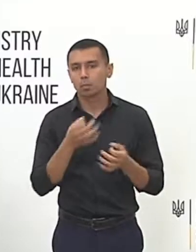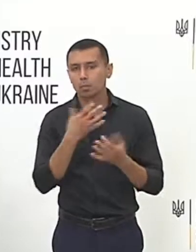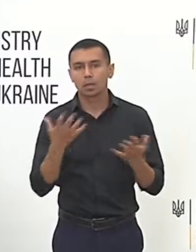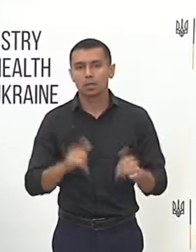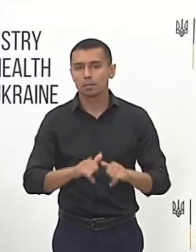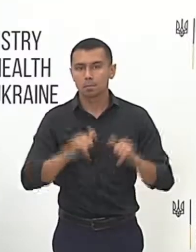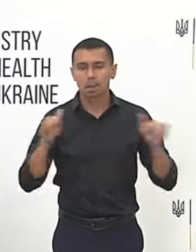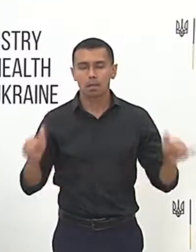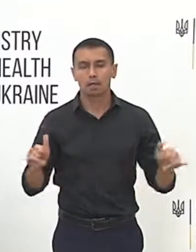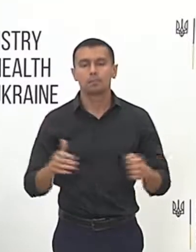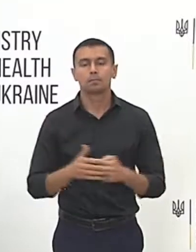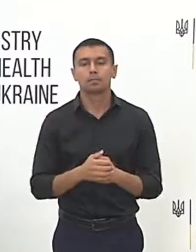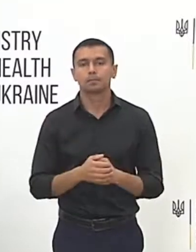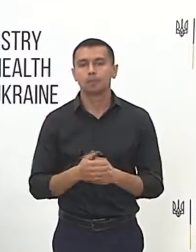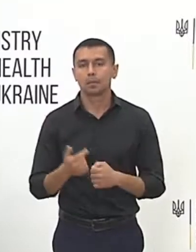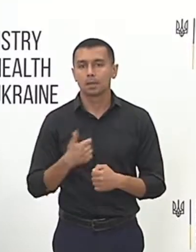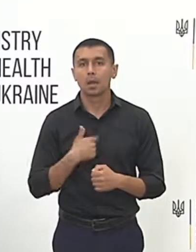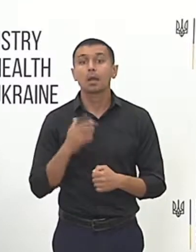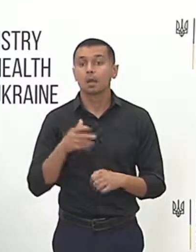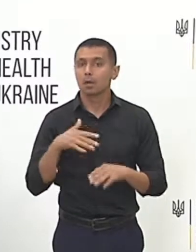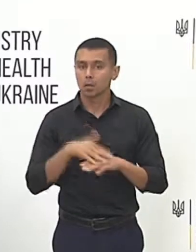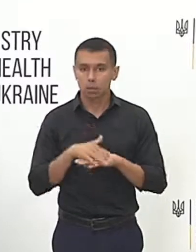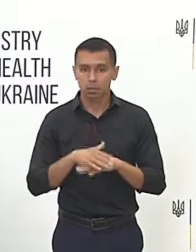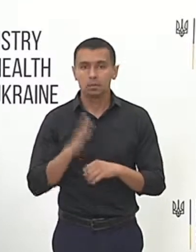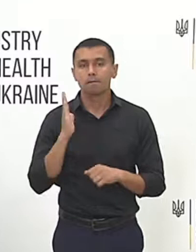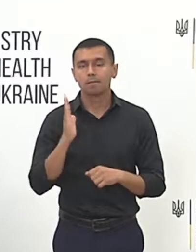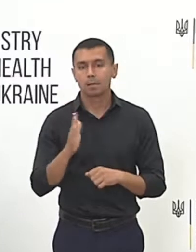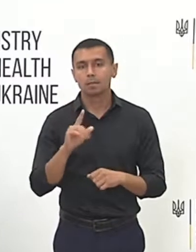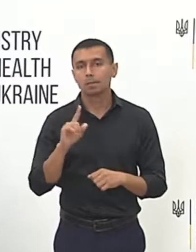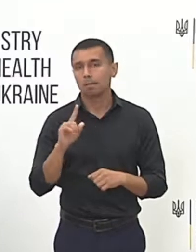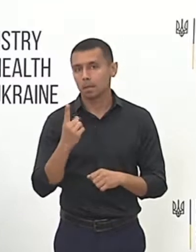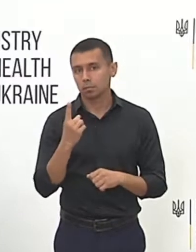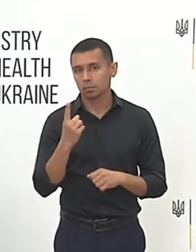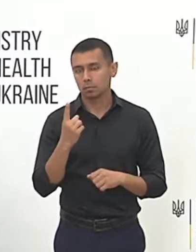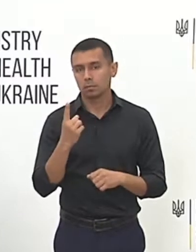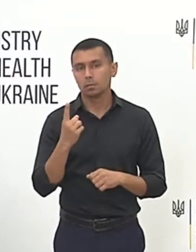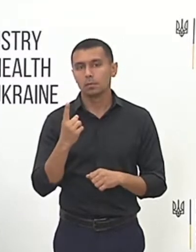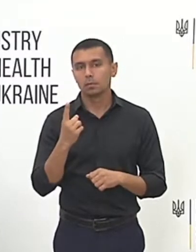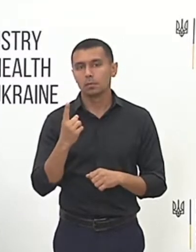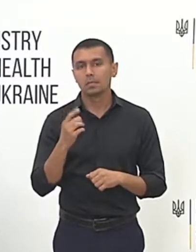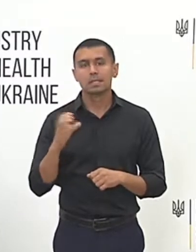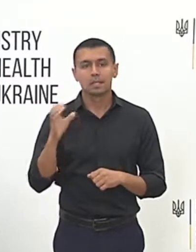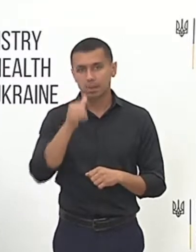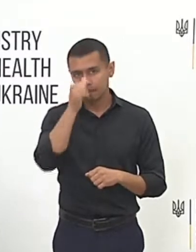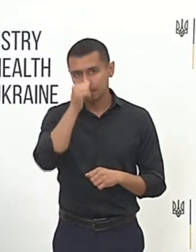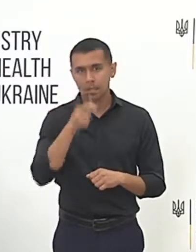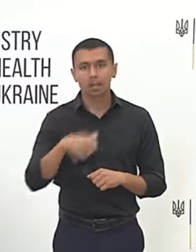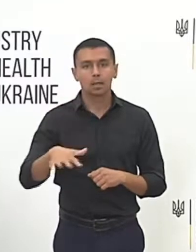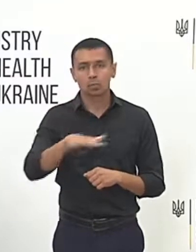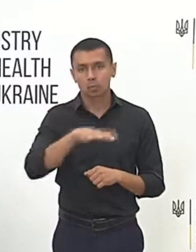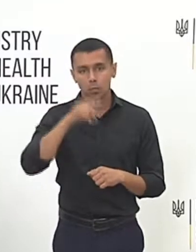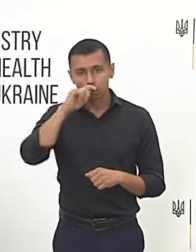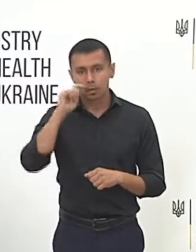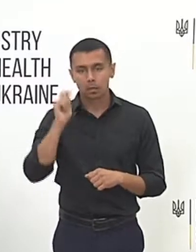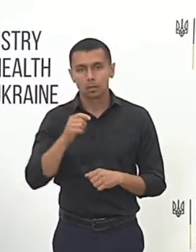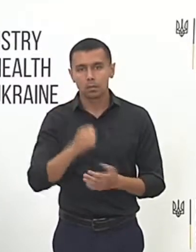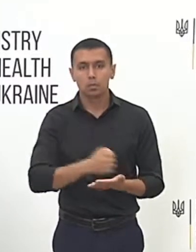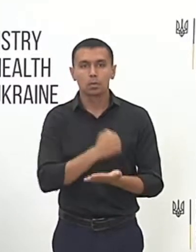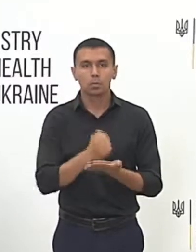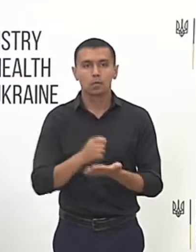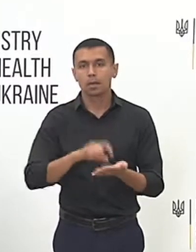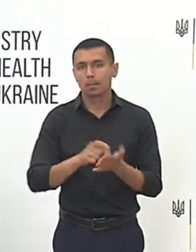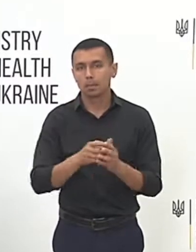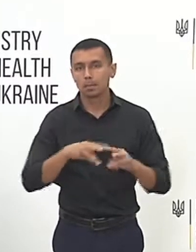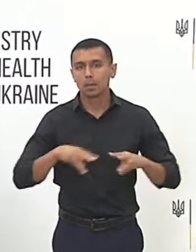будь-яких спалахів. Як рахується? З 1 серпня на території України постанови